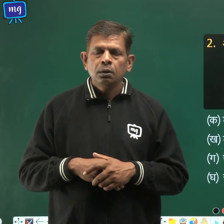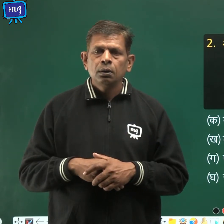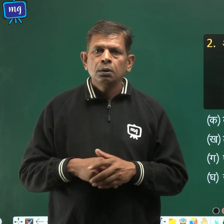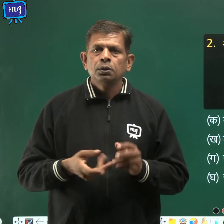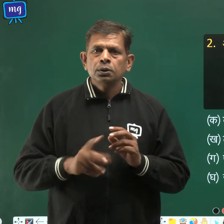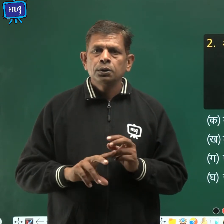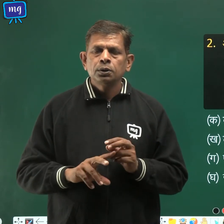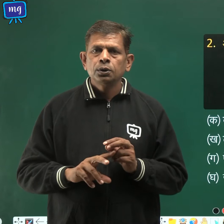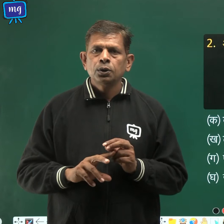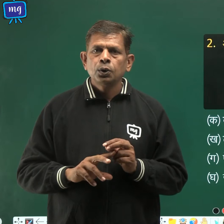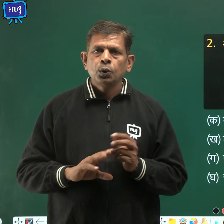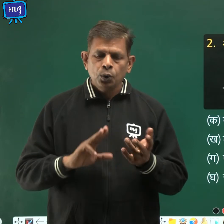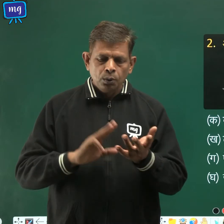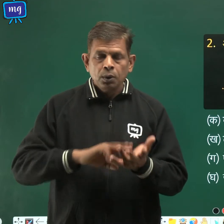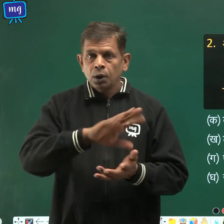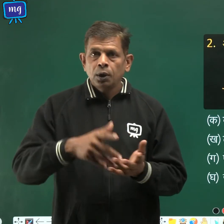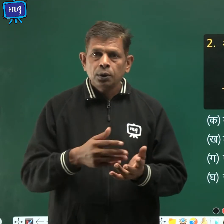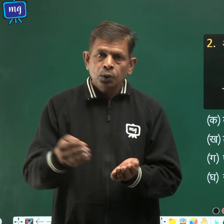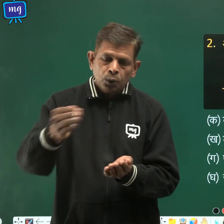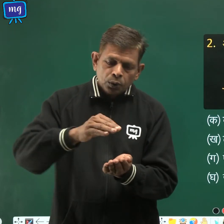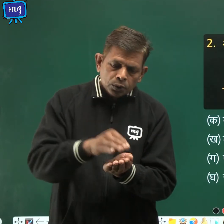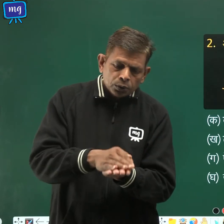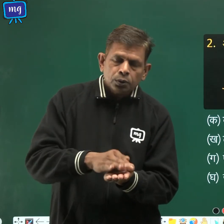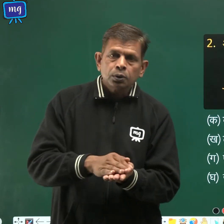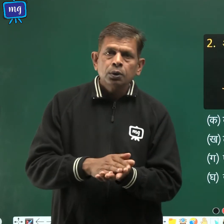जिस पदार्थ के संचयन के कारण